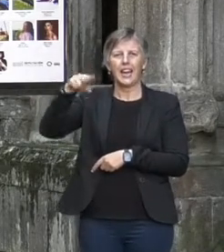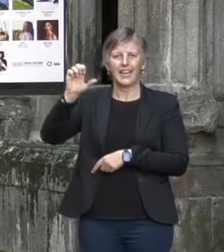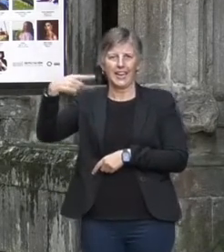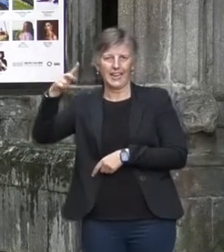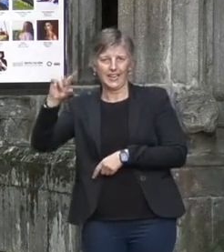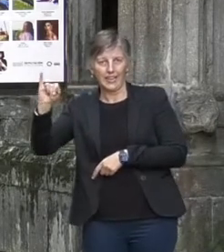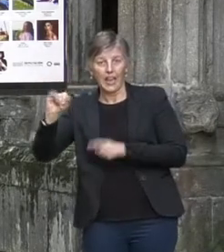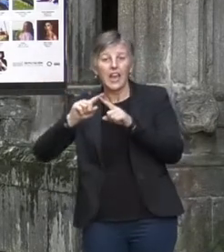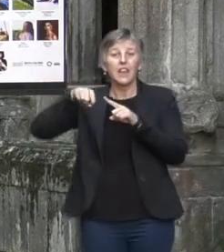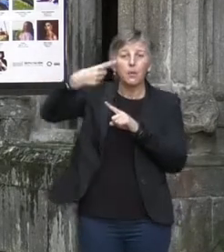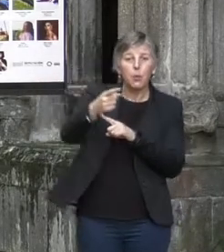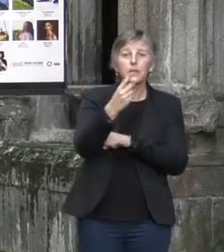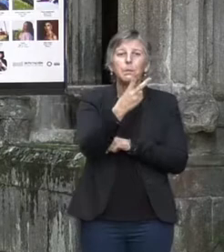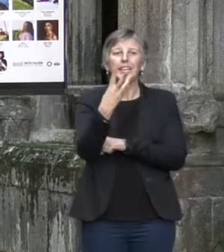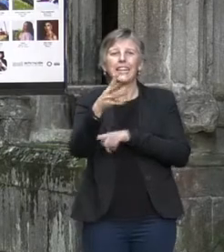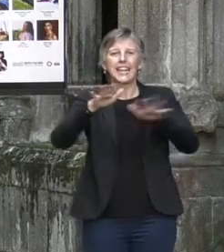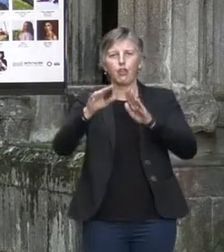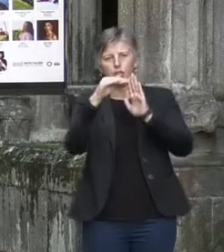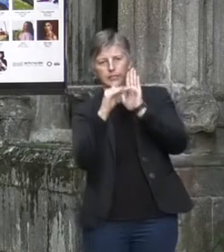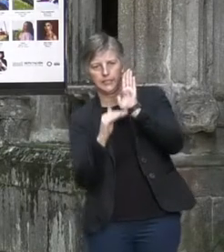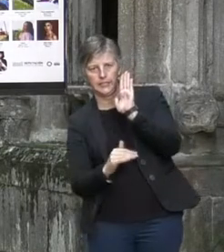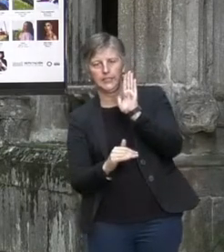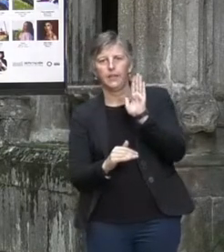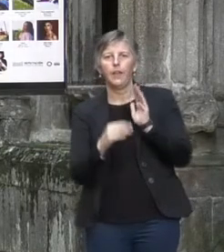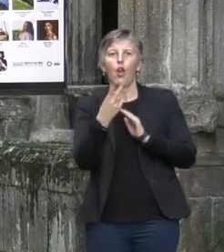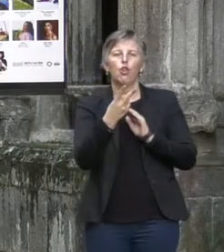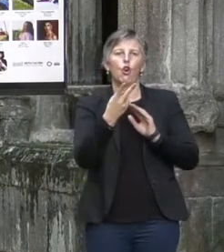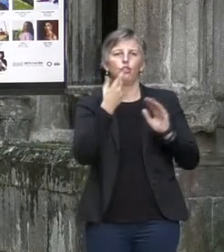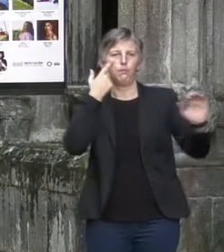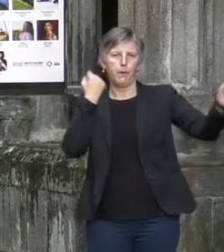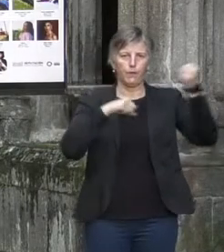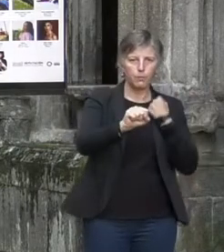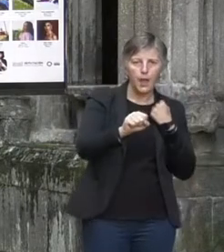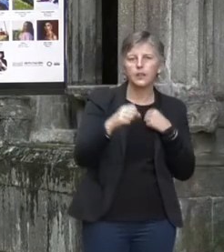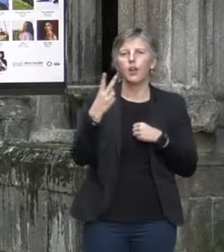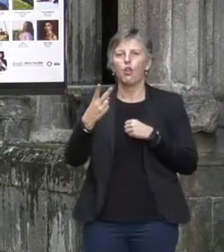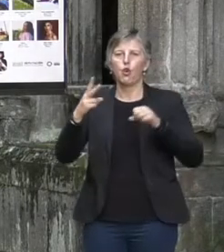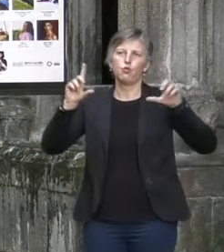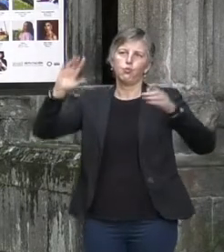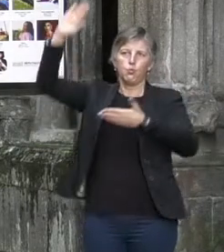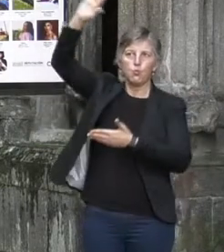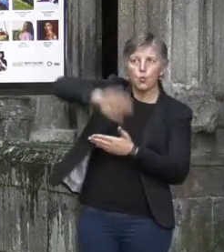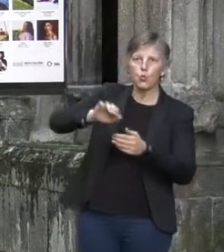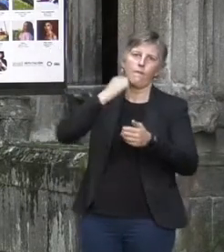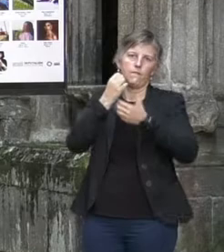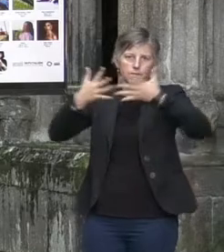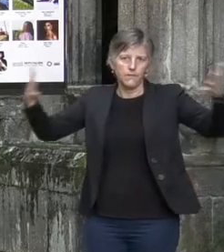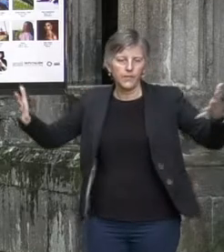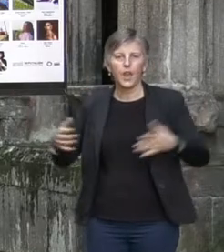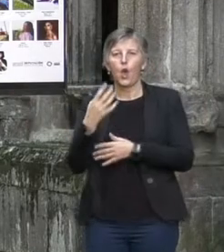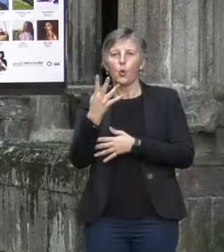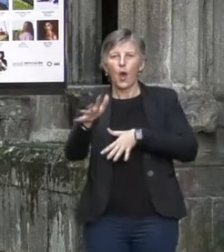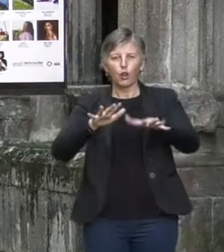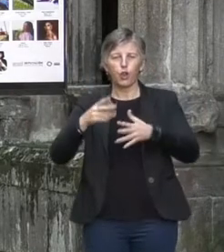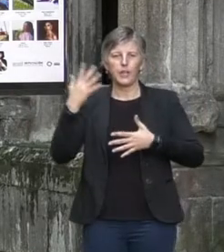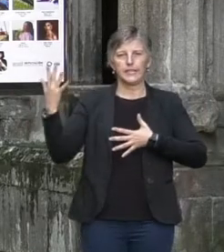virán as 23 seguintes accións. Dúas performances, dúas intervencións murais de gran formato, 4 accións